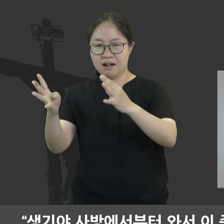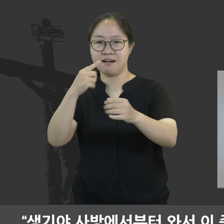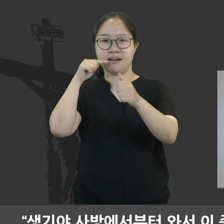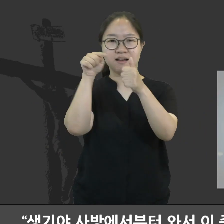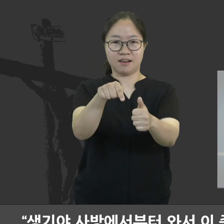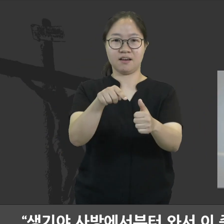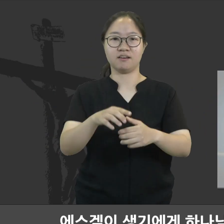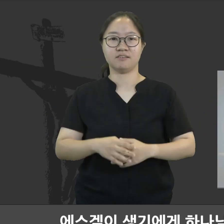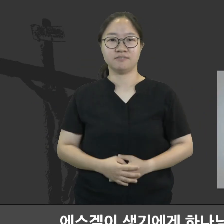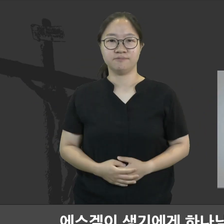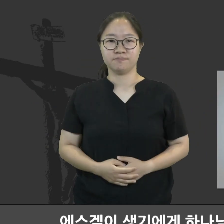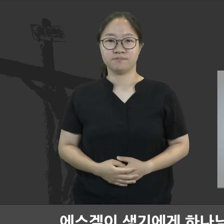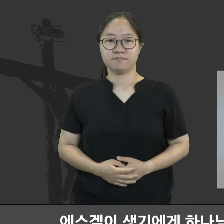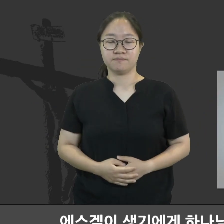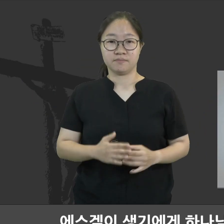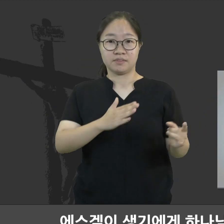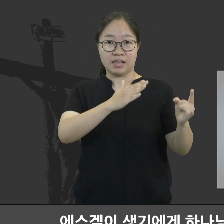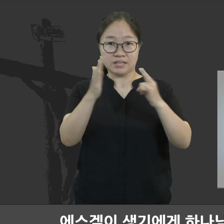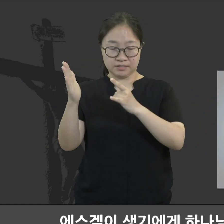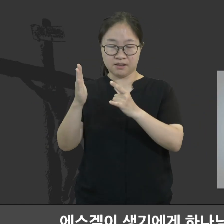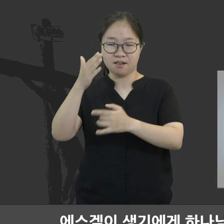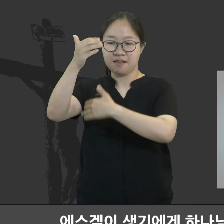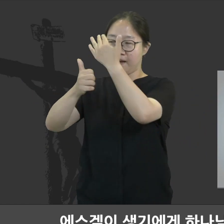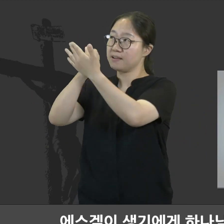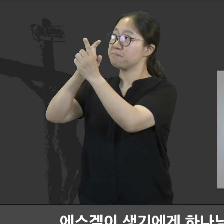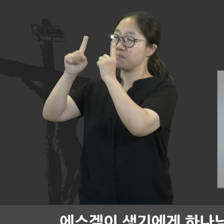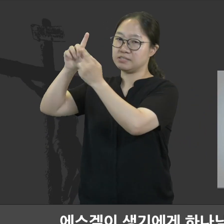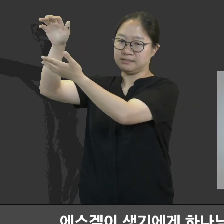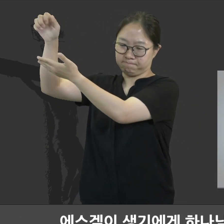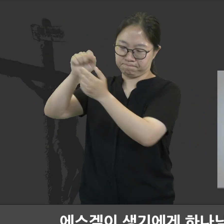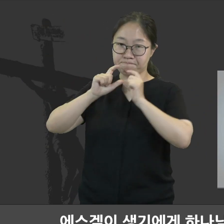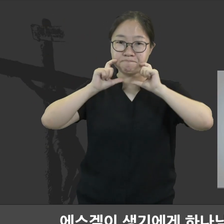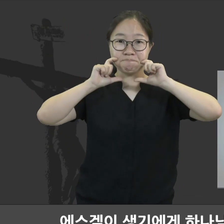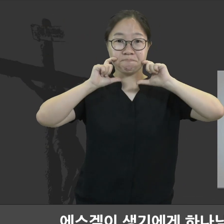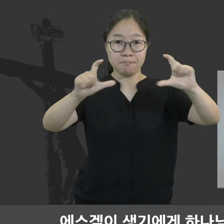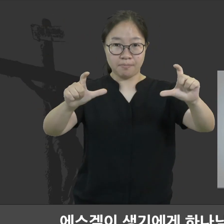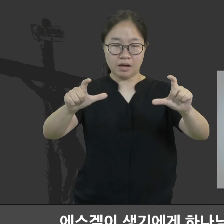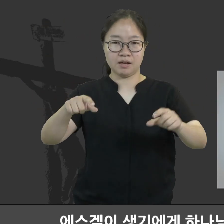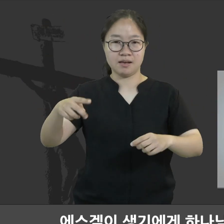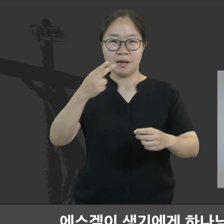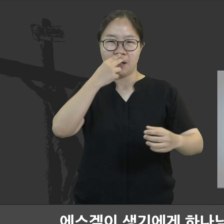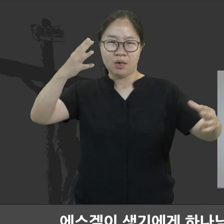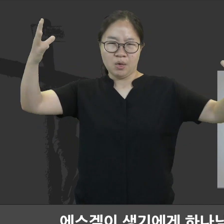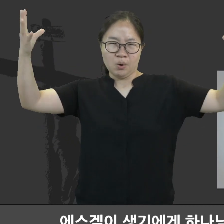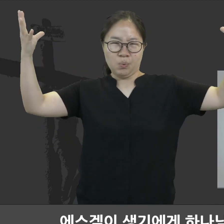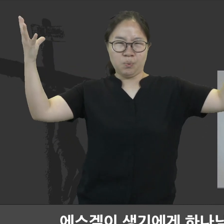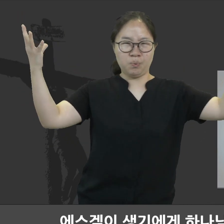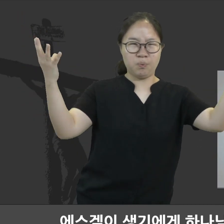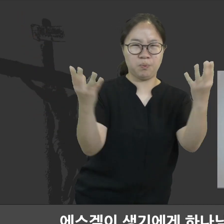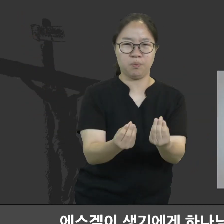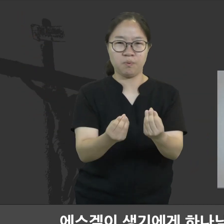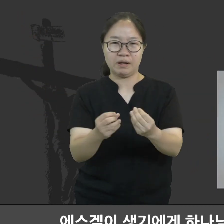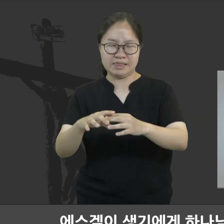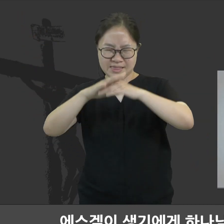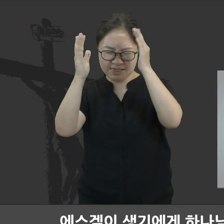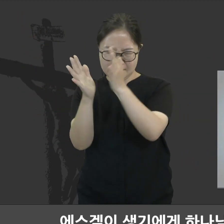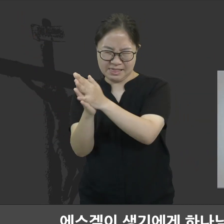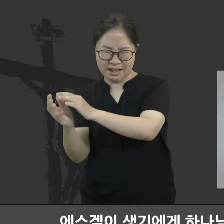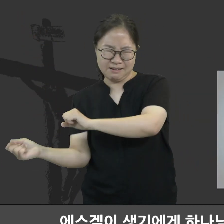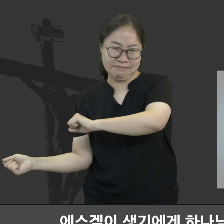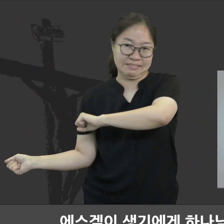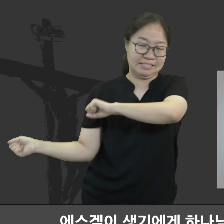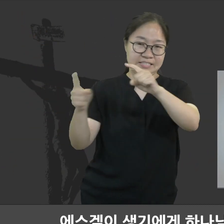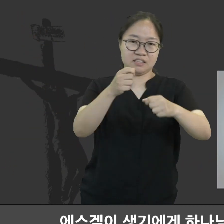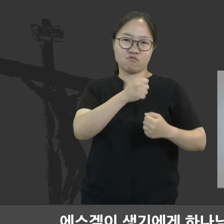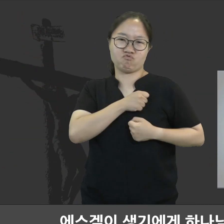하라. 에스겔이 생기에게 하나님의 말씀을 대언하자 그들에게 생기가 들어가고 곧